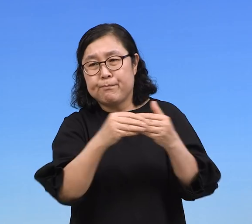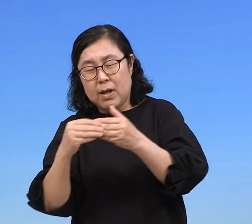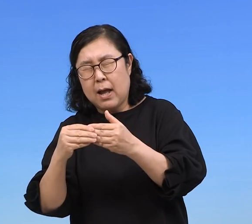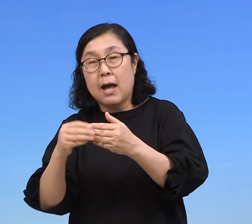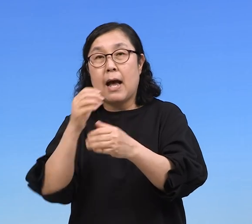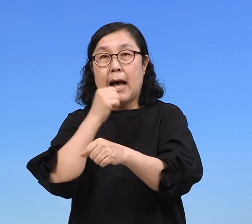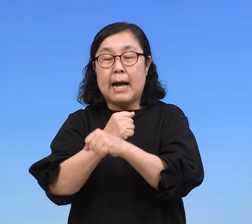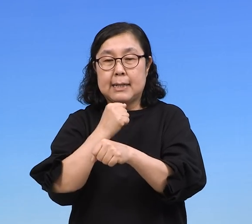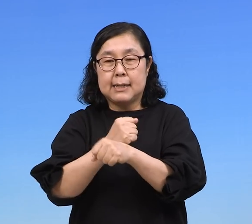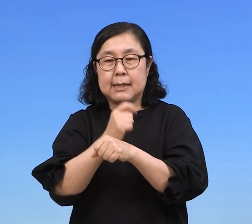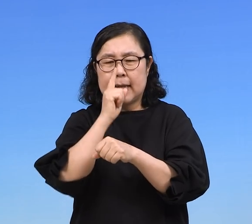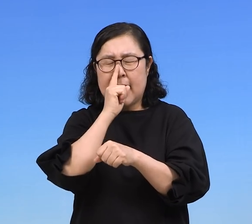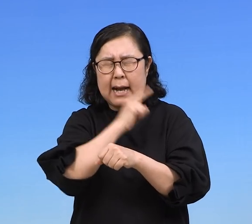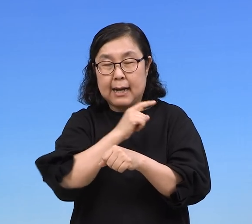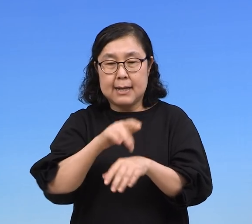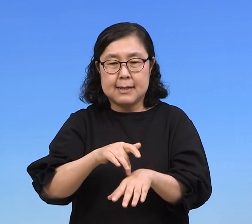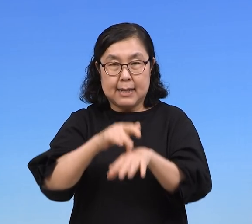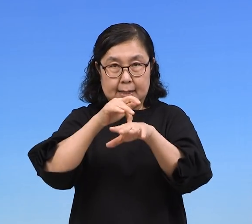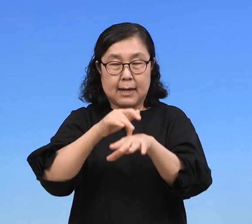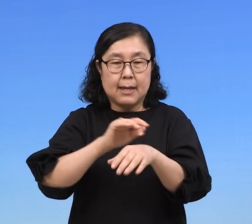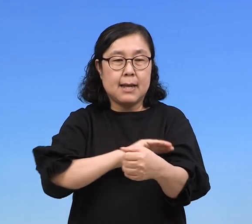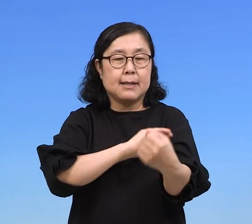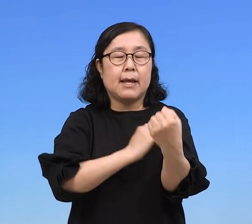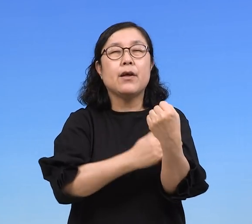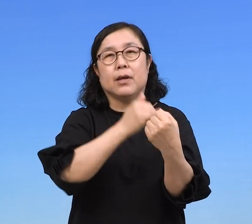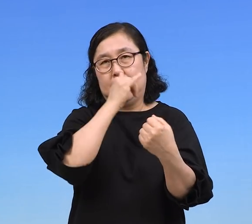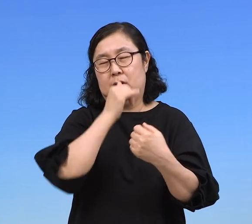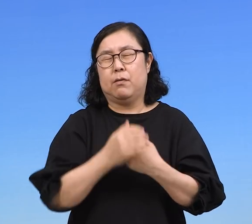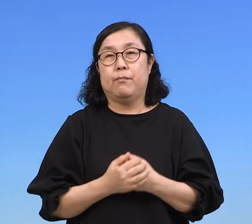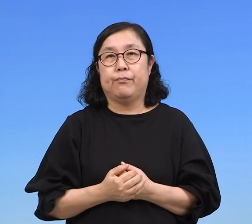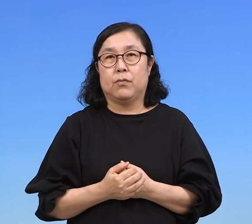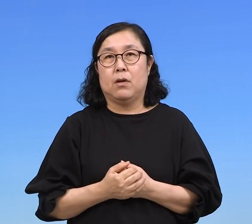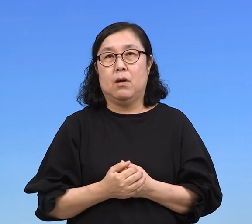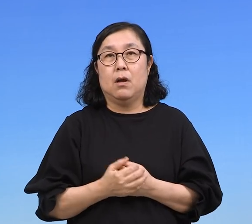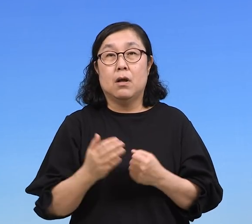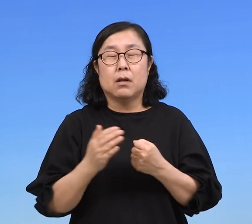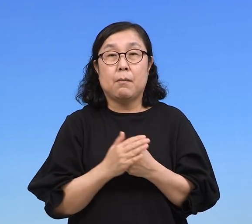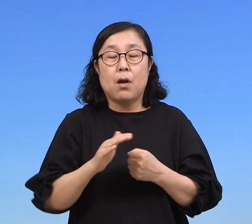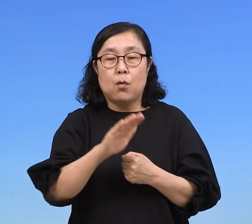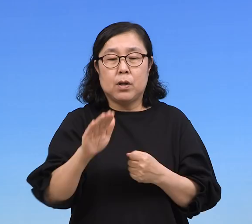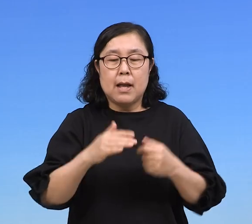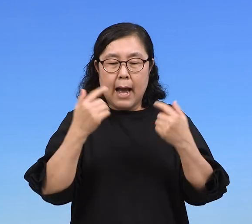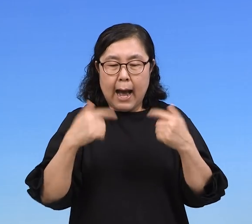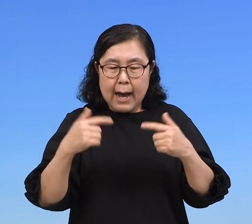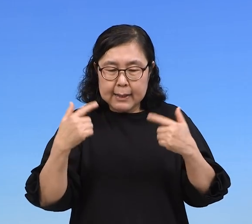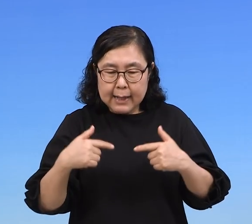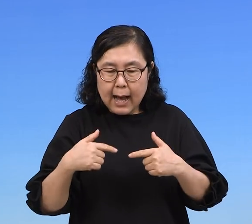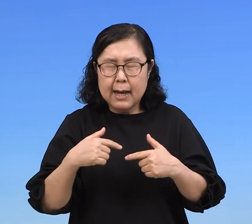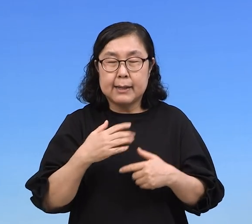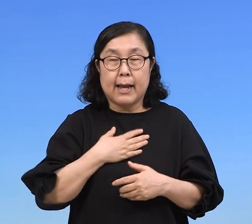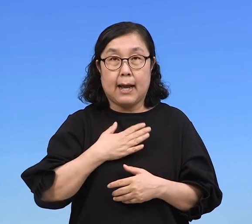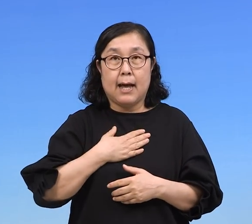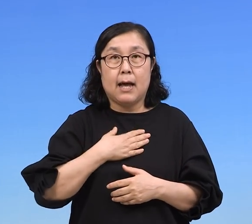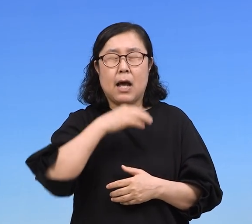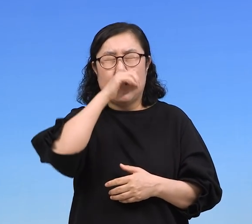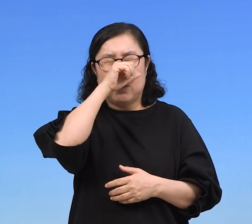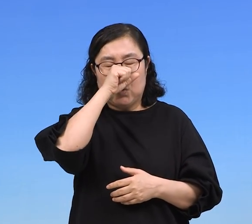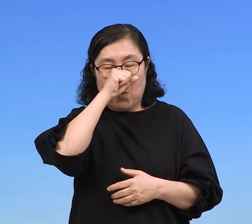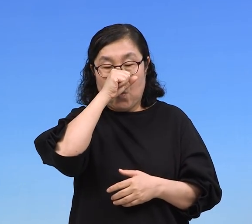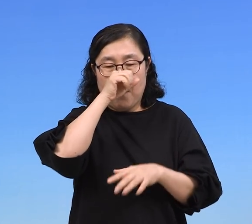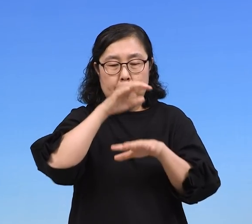빠뜨리려고 함정을 파놓은 악한 사단의 세력이 있다는 거. 항상 우리는 좋은